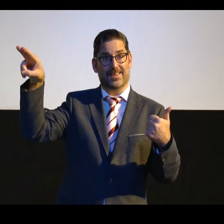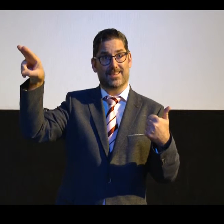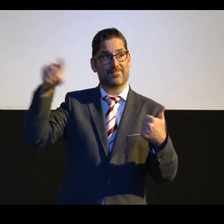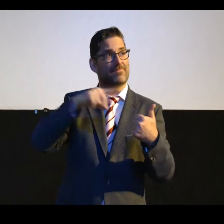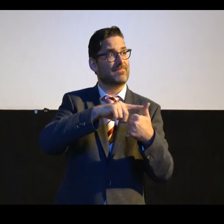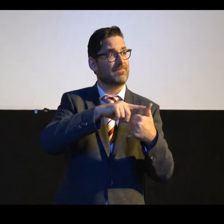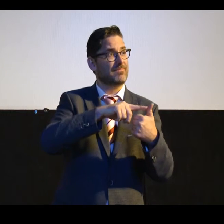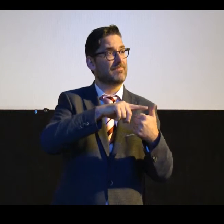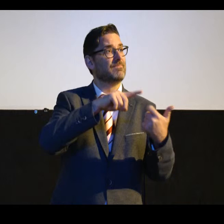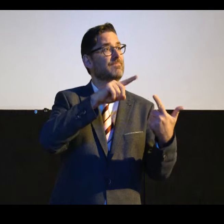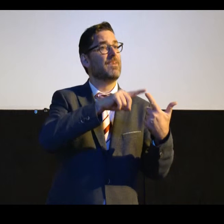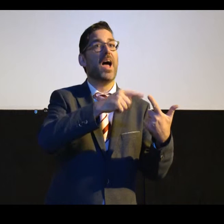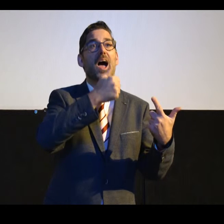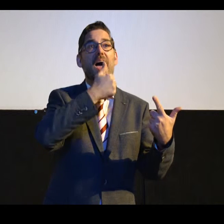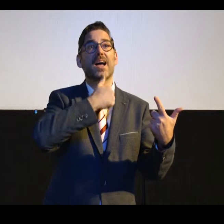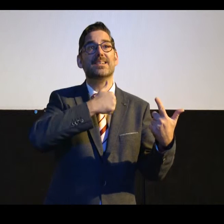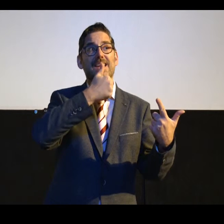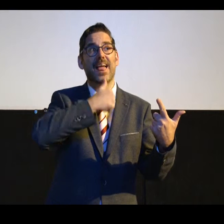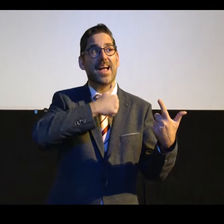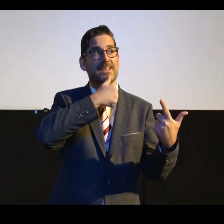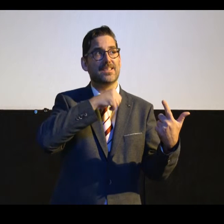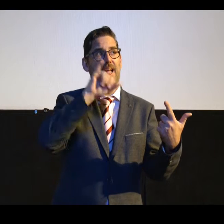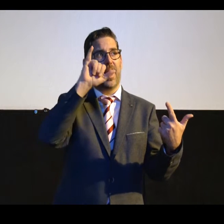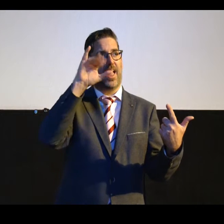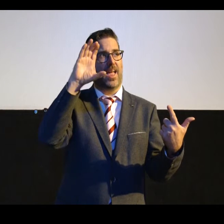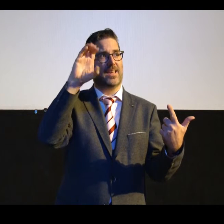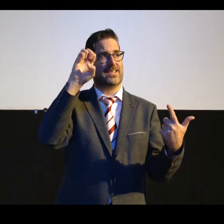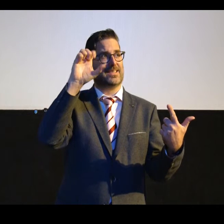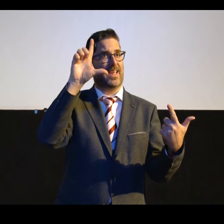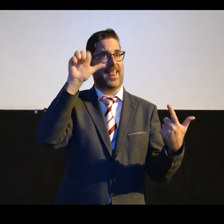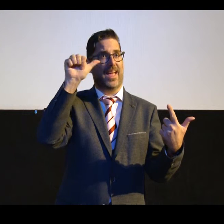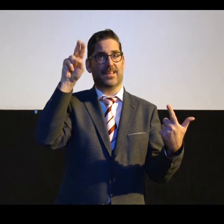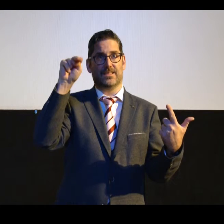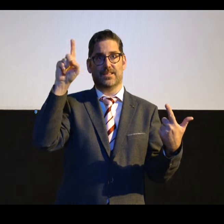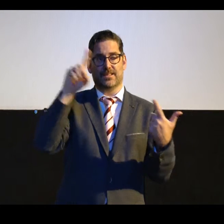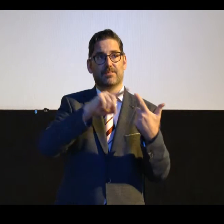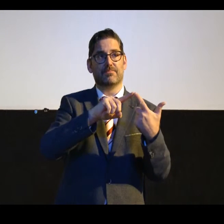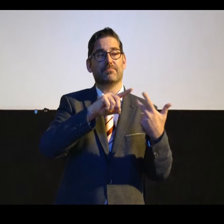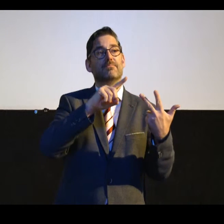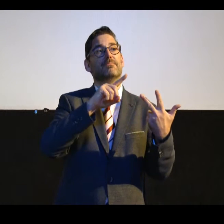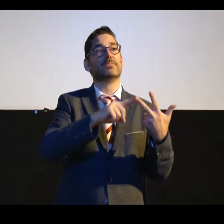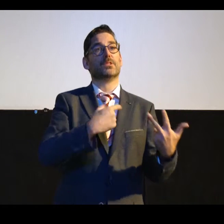tenemos también como afiliados a Noruega, Islandia